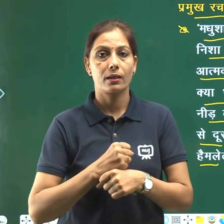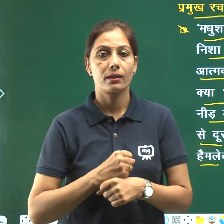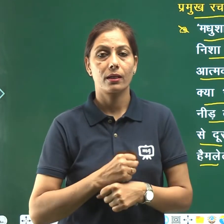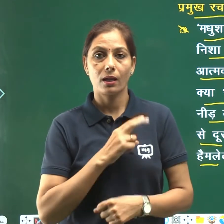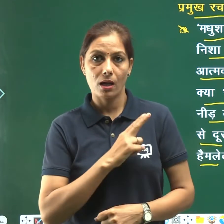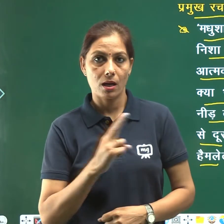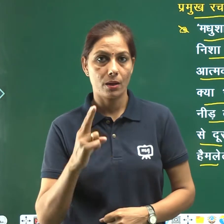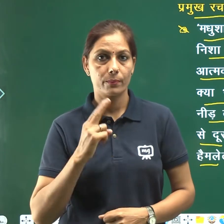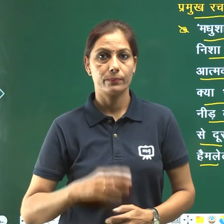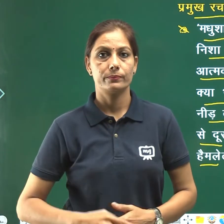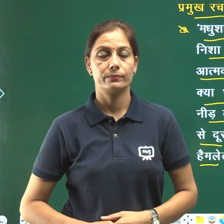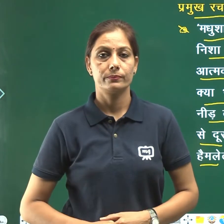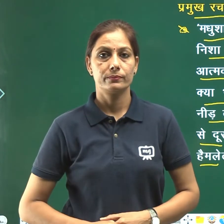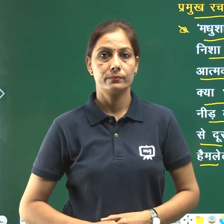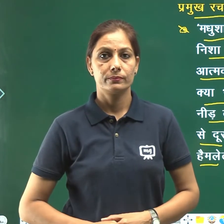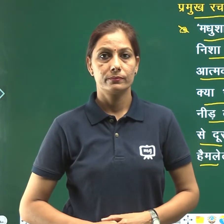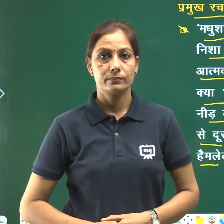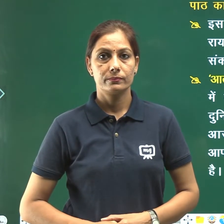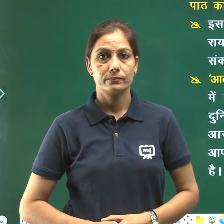हैमलेट और मैकबेथ है।